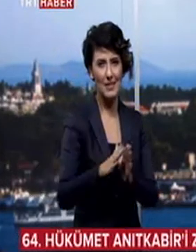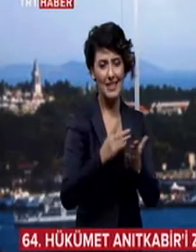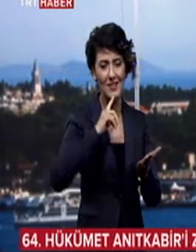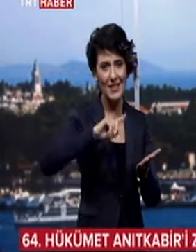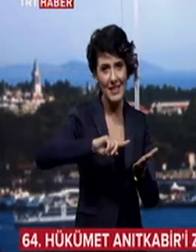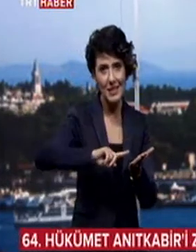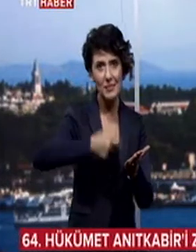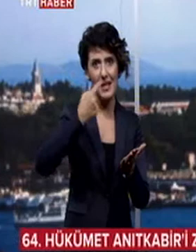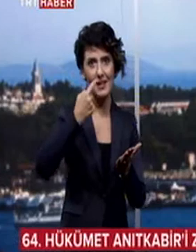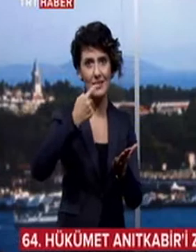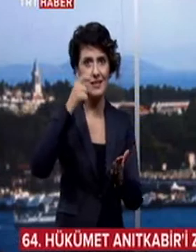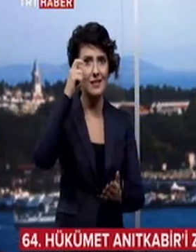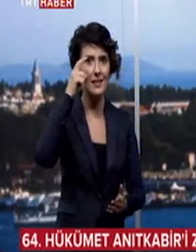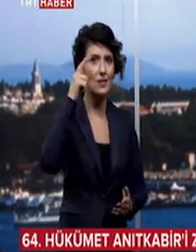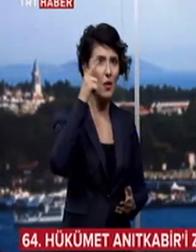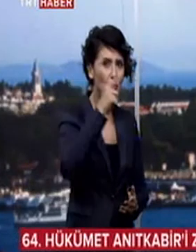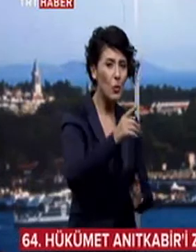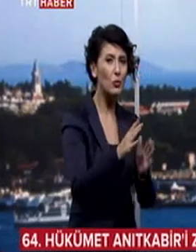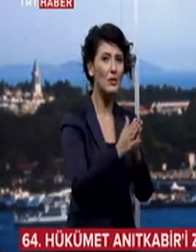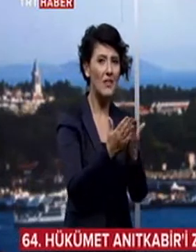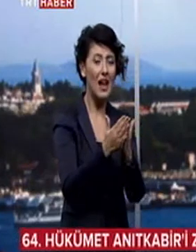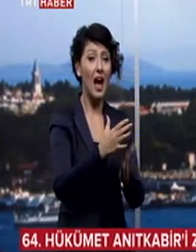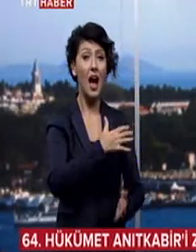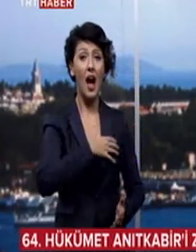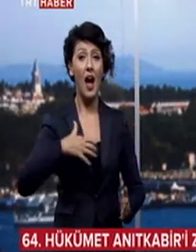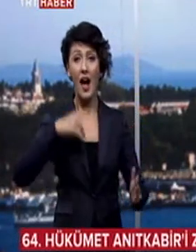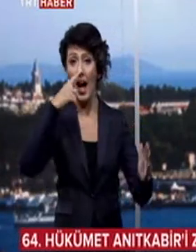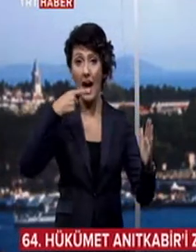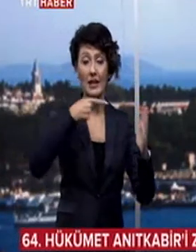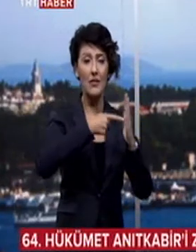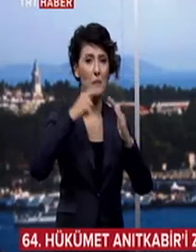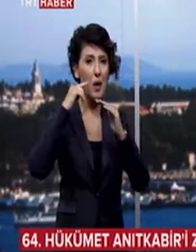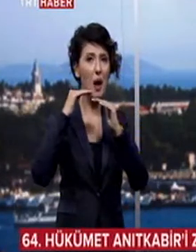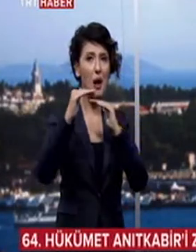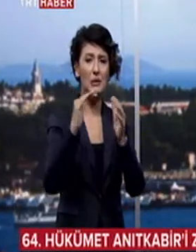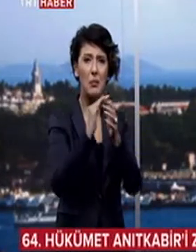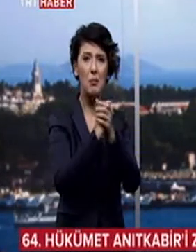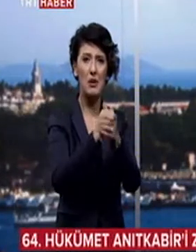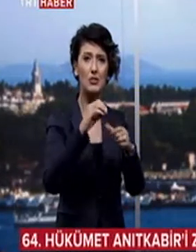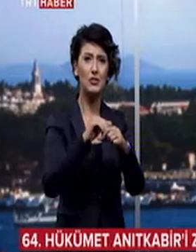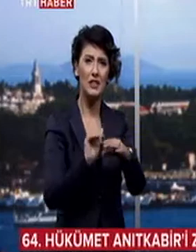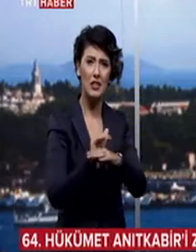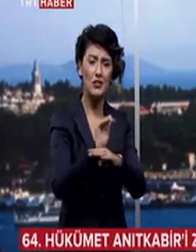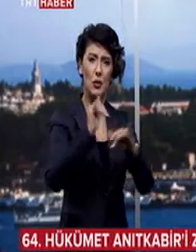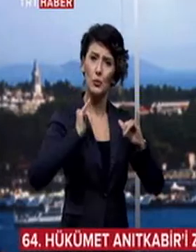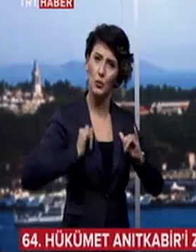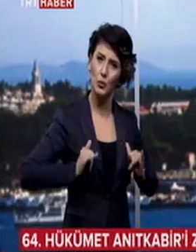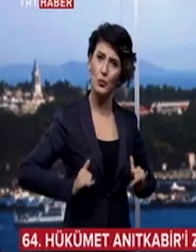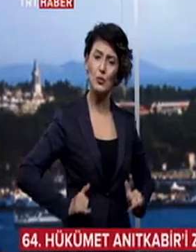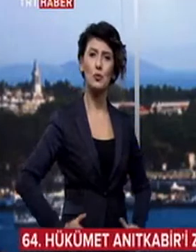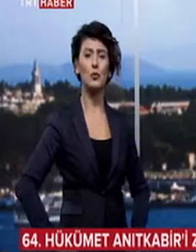Anıtkabir özel defterini imzaladı. Davutoğlu deftere, ana hedefimiz halkı barış içerisinde